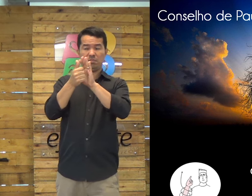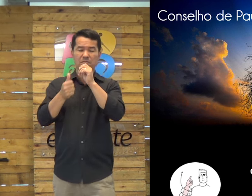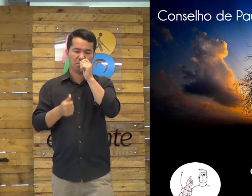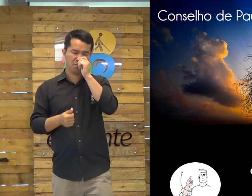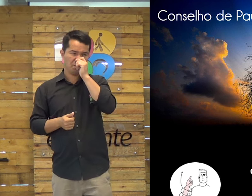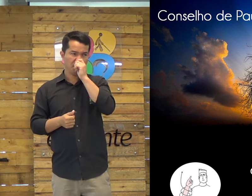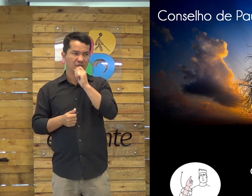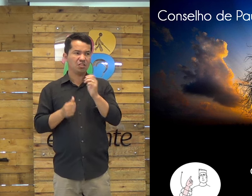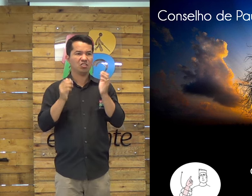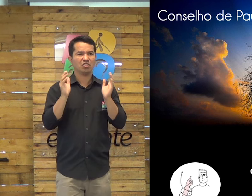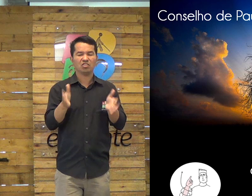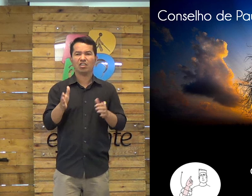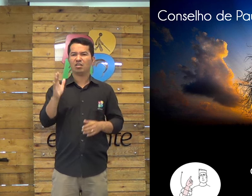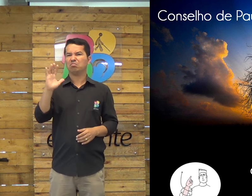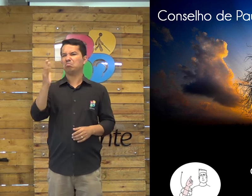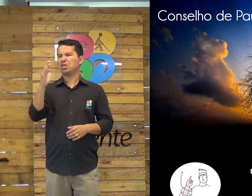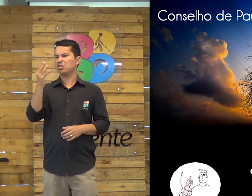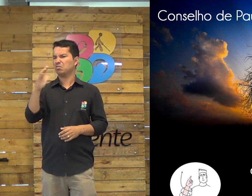Aqui na